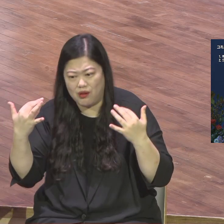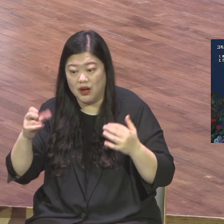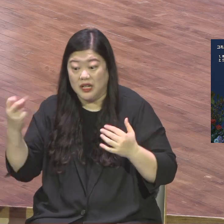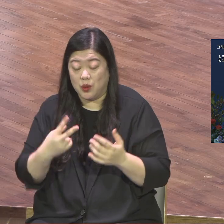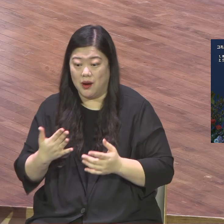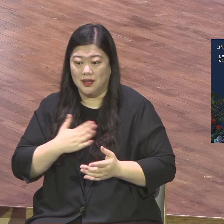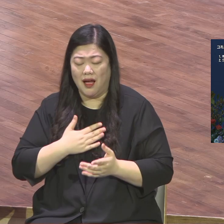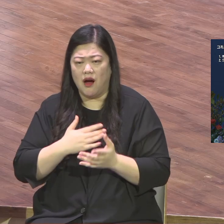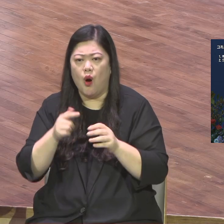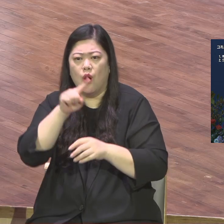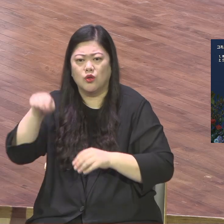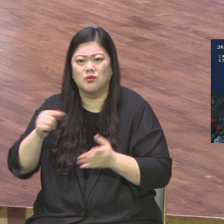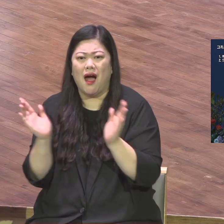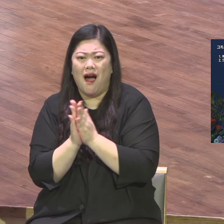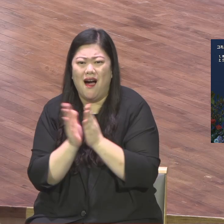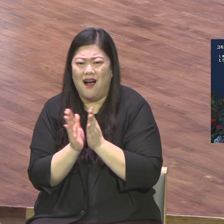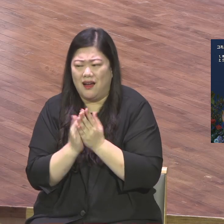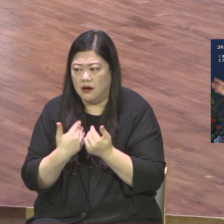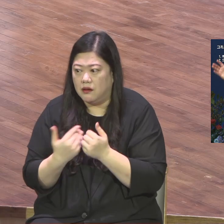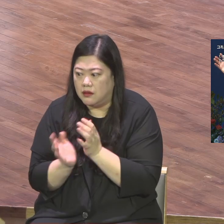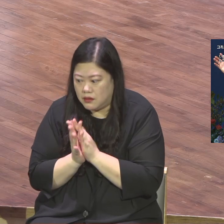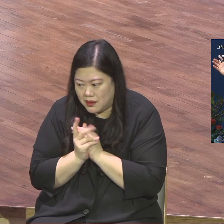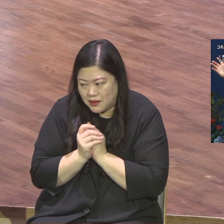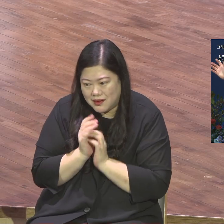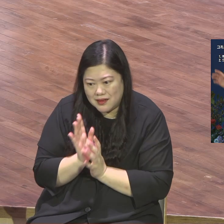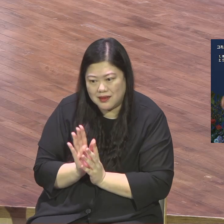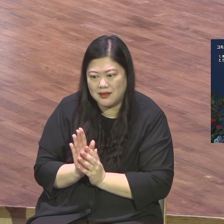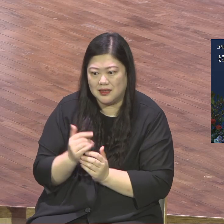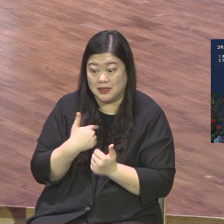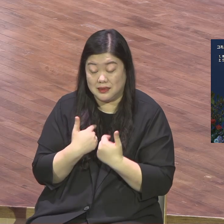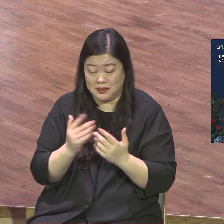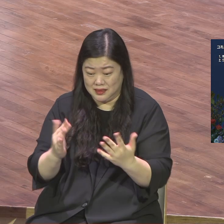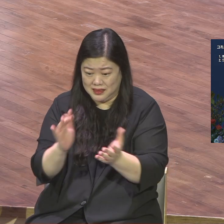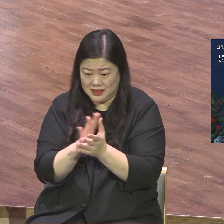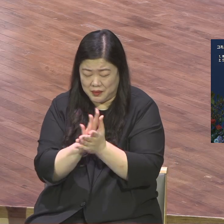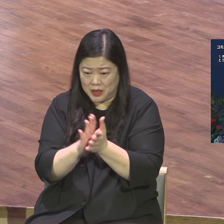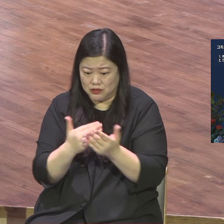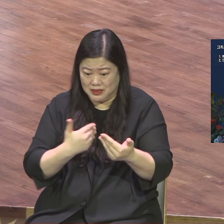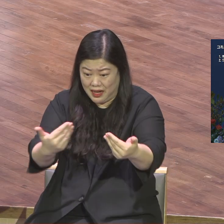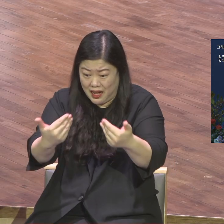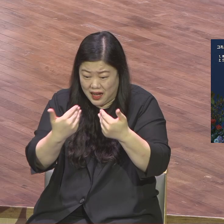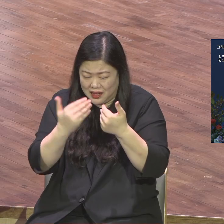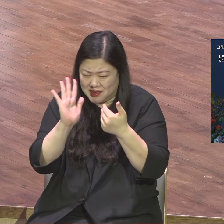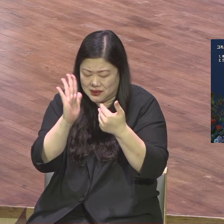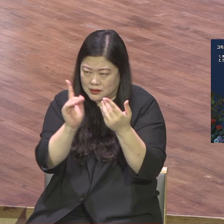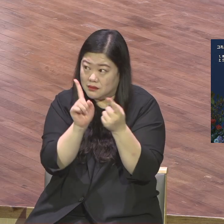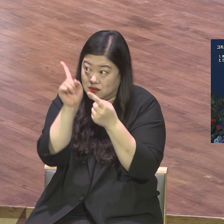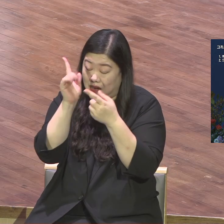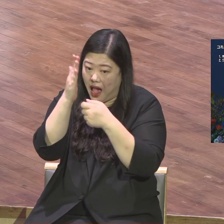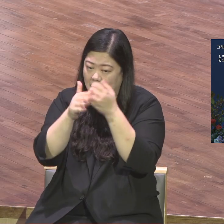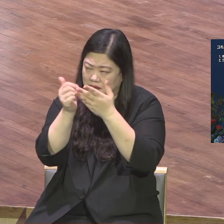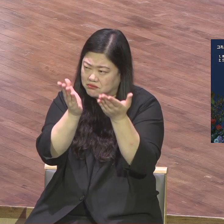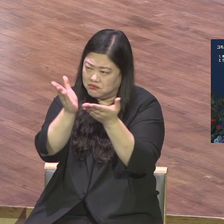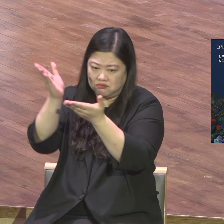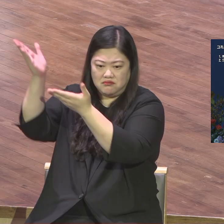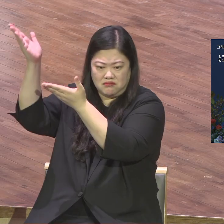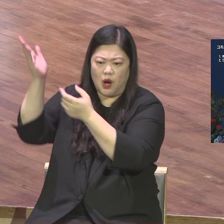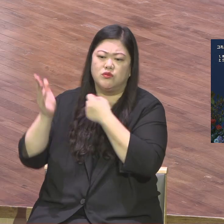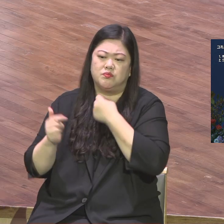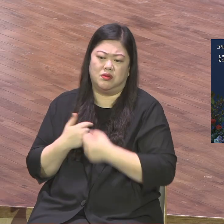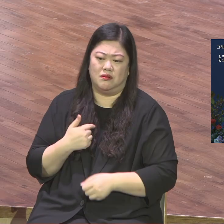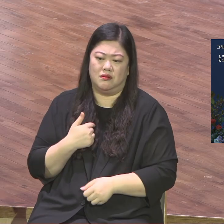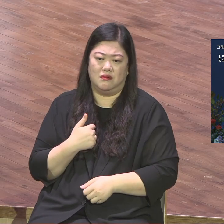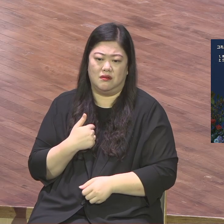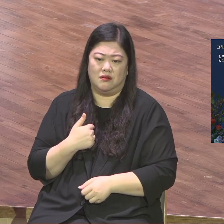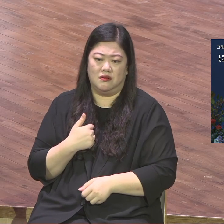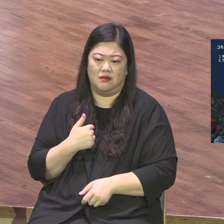자기 없지. 하나님이 받으십시오. 유목사님도 그러잖아요. 막 부끄러워. 그때